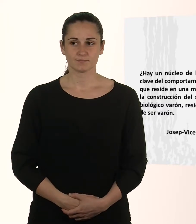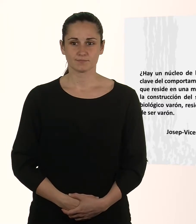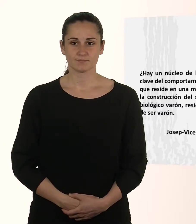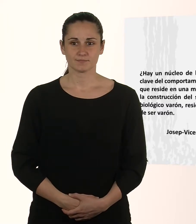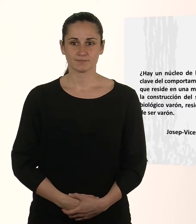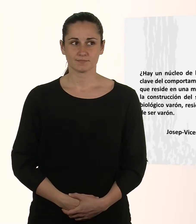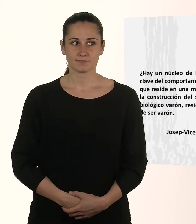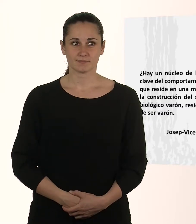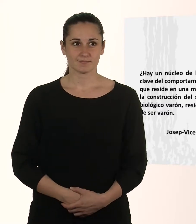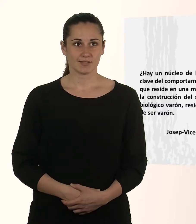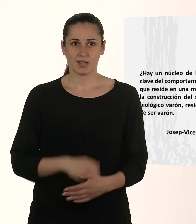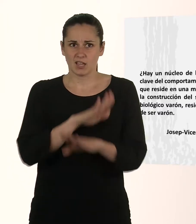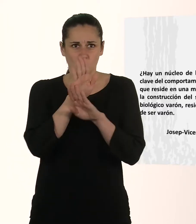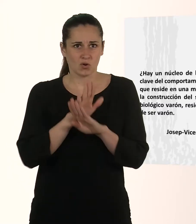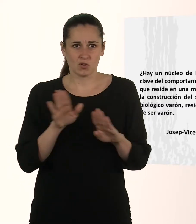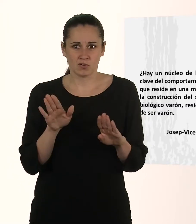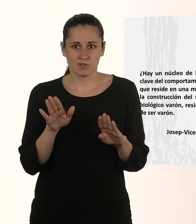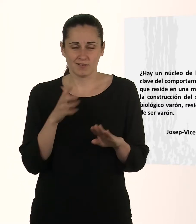¡Qué horror!